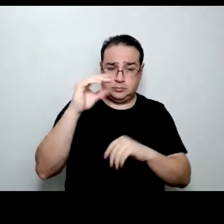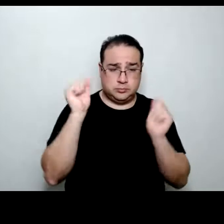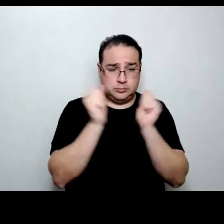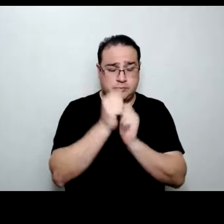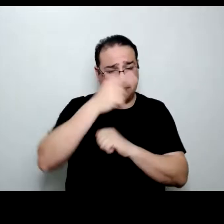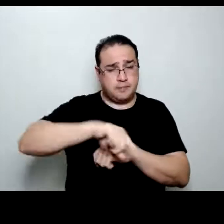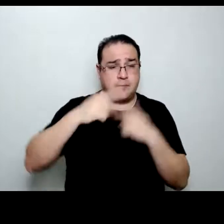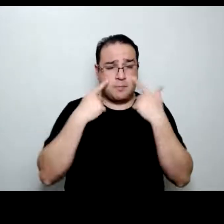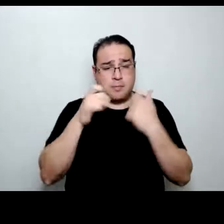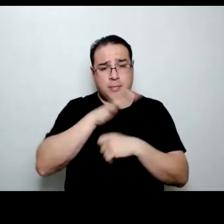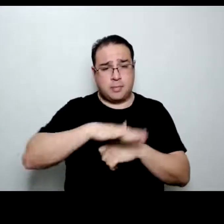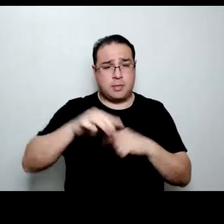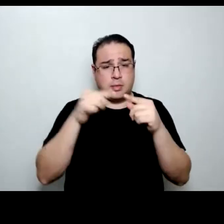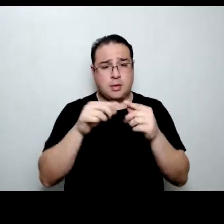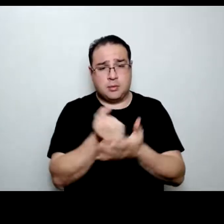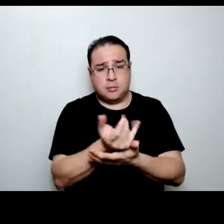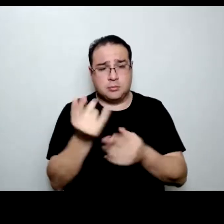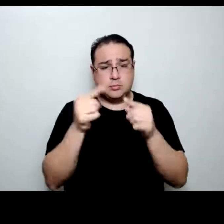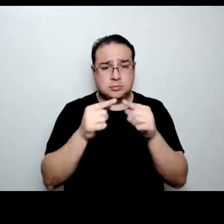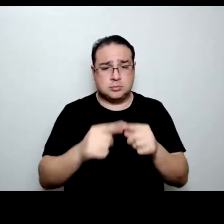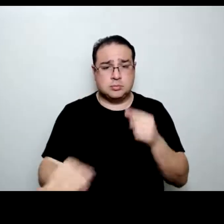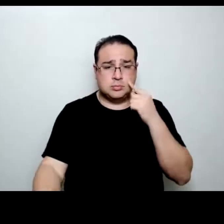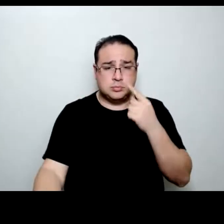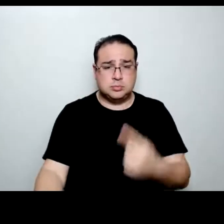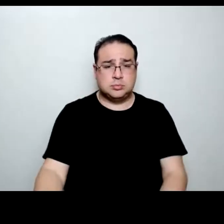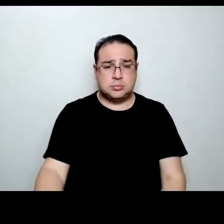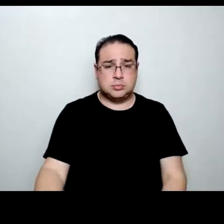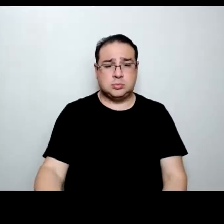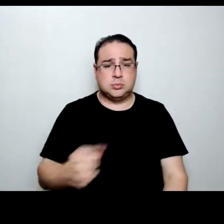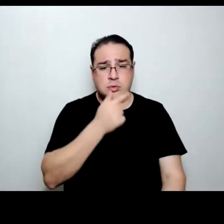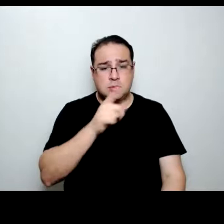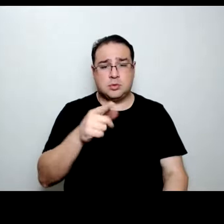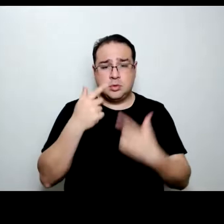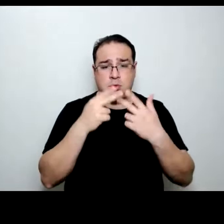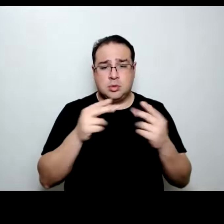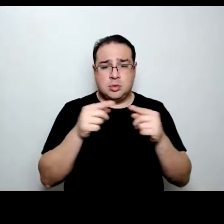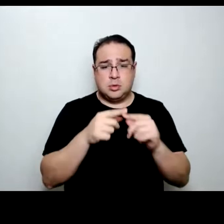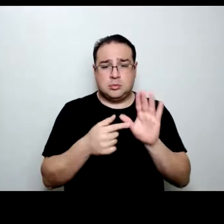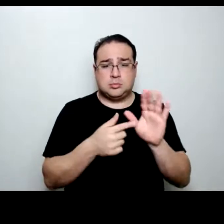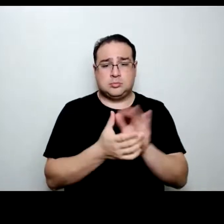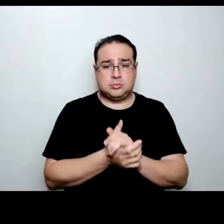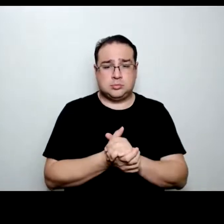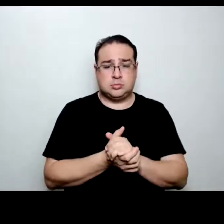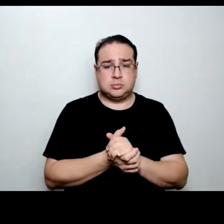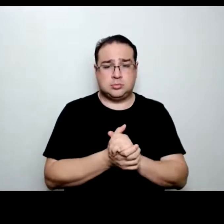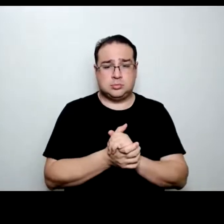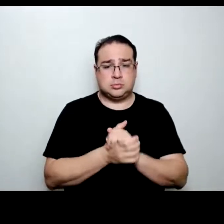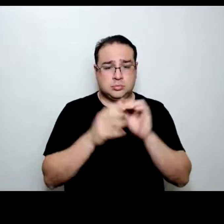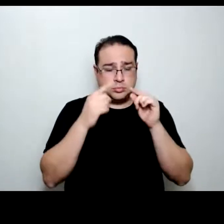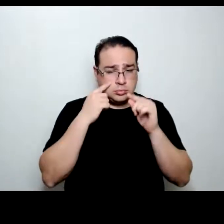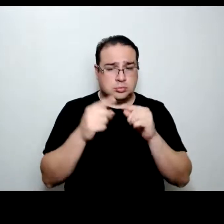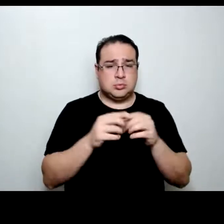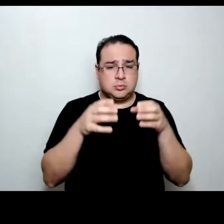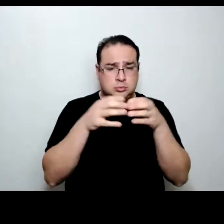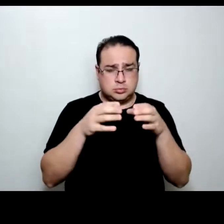nós interessados na diversidade linguística humana. Mas, por outro lado, para o outro